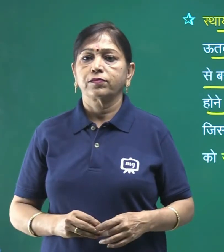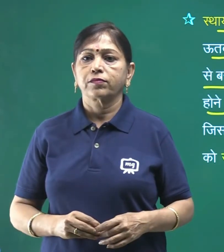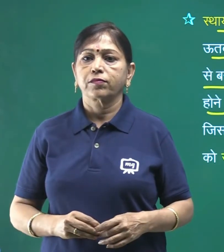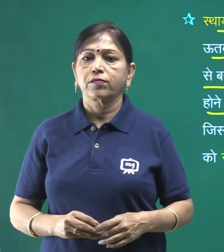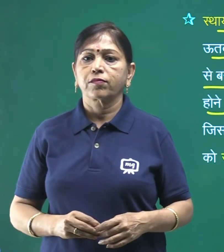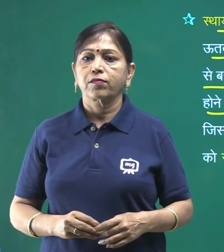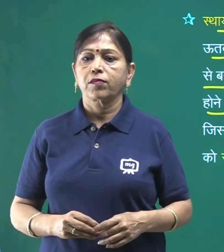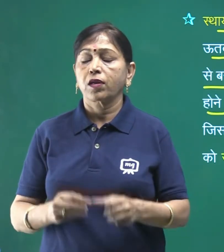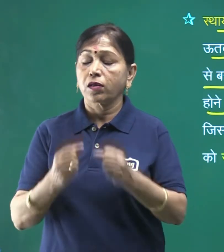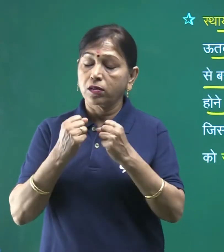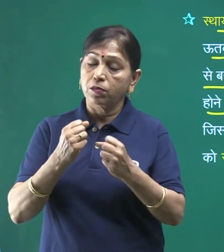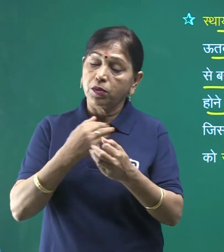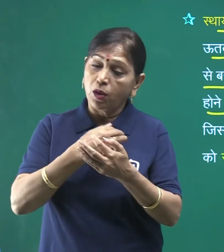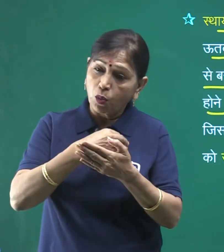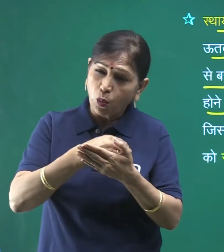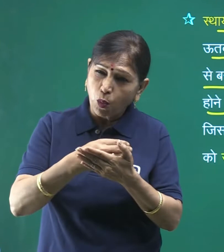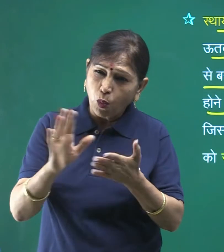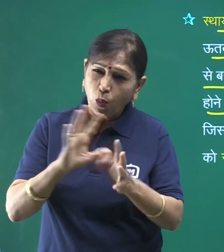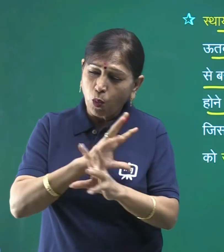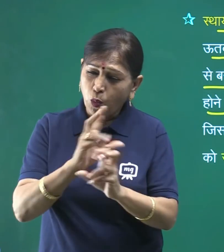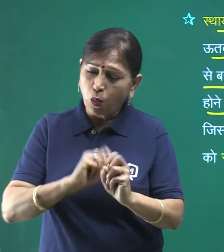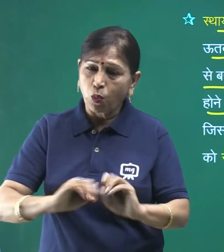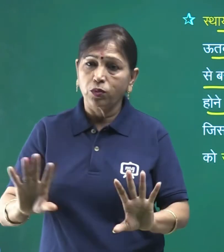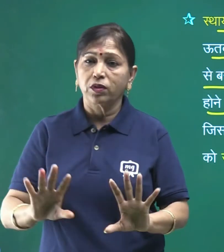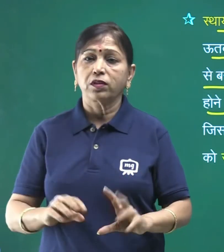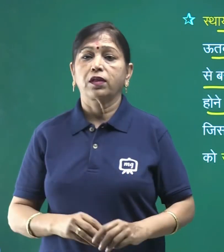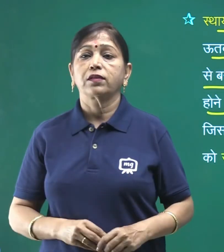क्षमता को खो देते हैं,